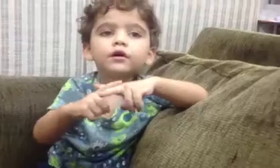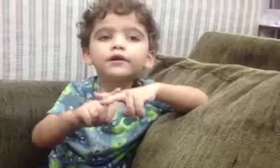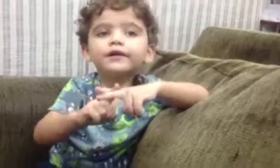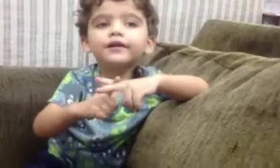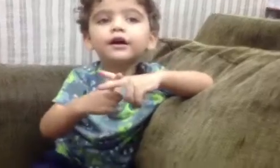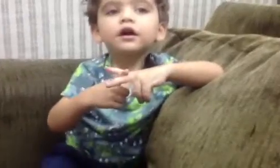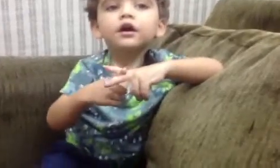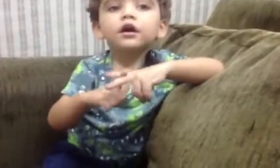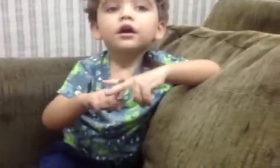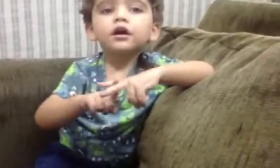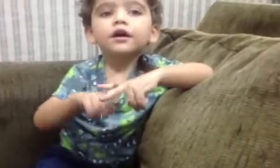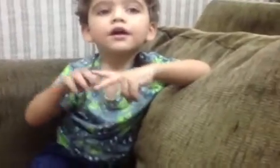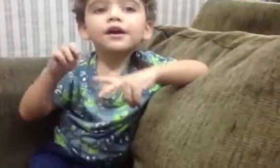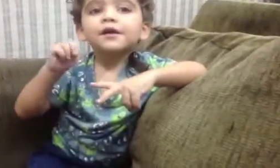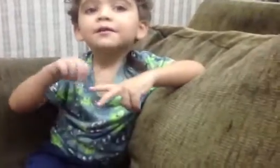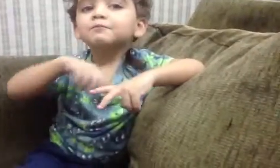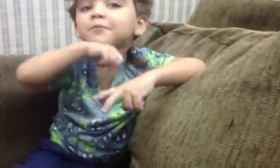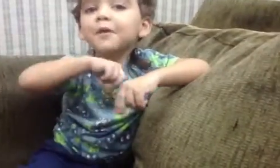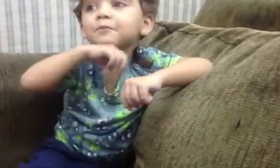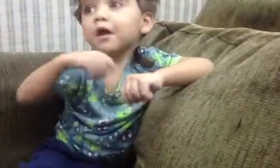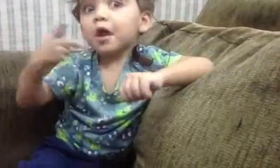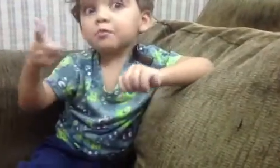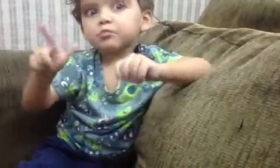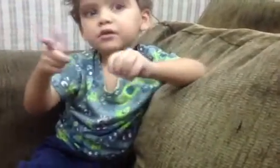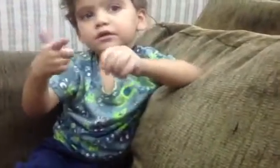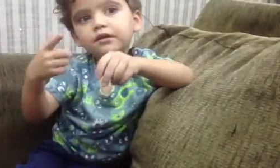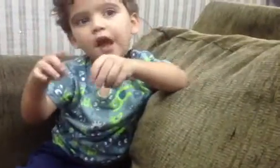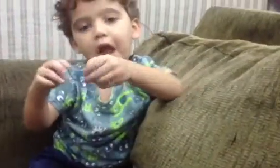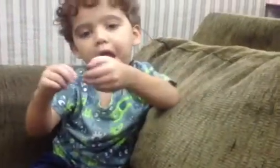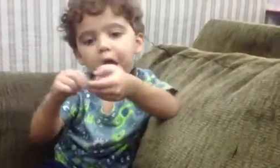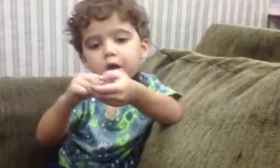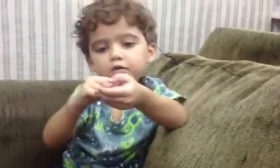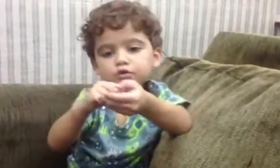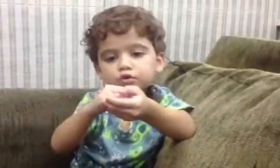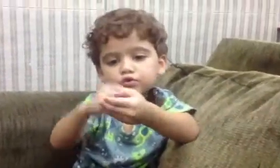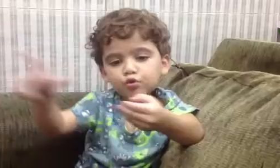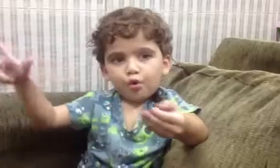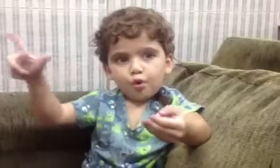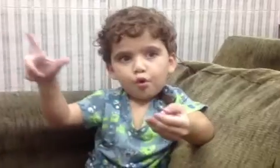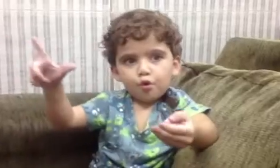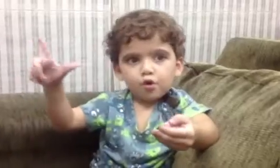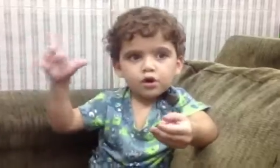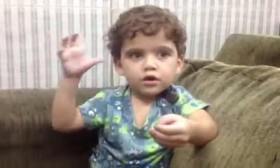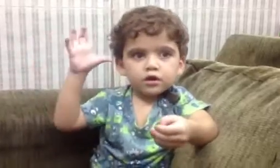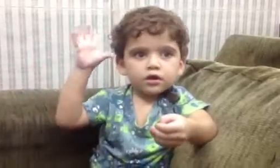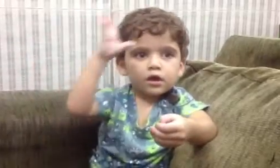Mas a mamãe não tem. Não tenho. Você vai comprar?